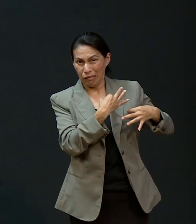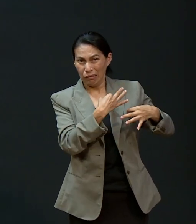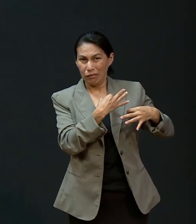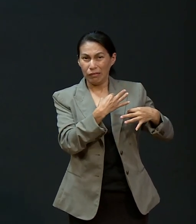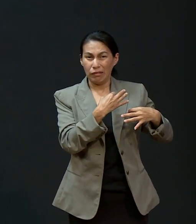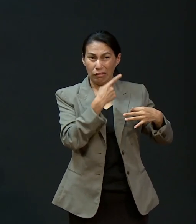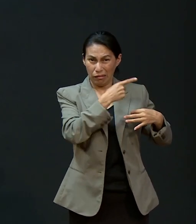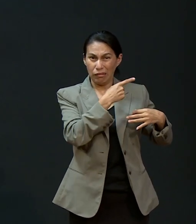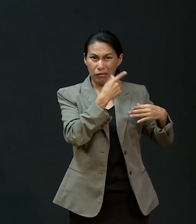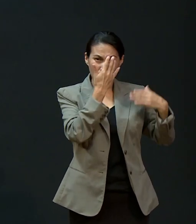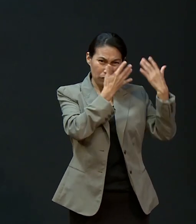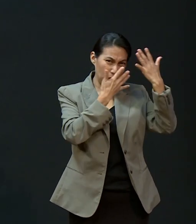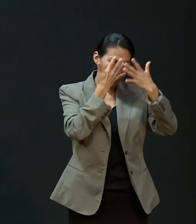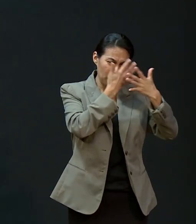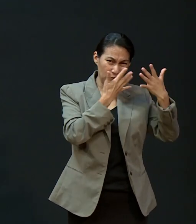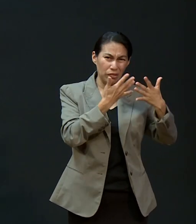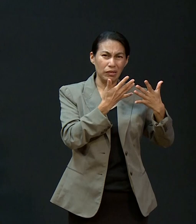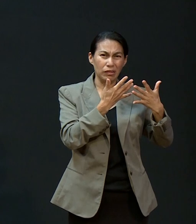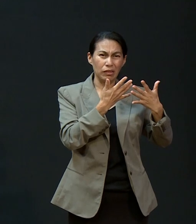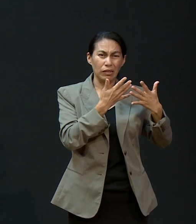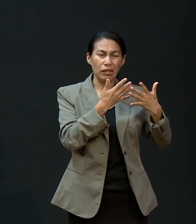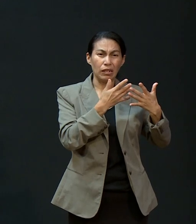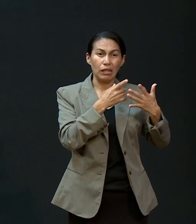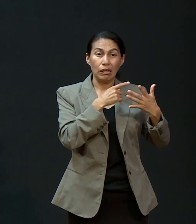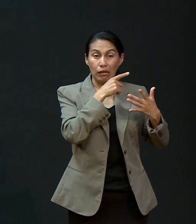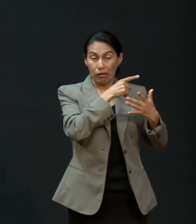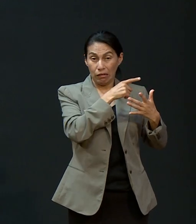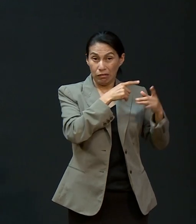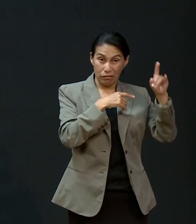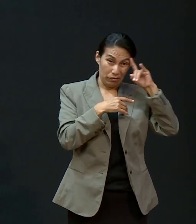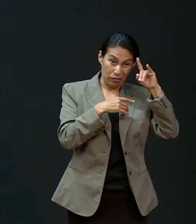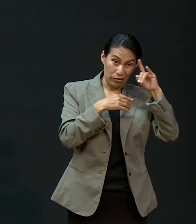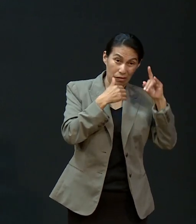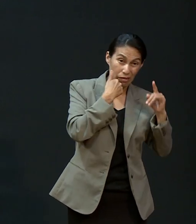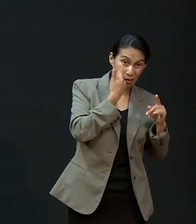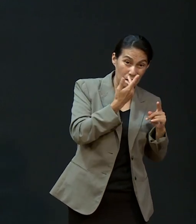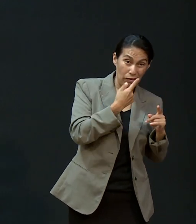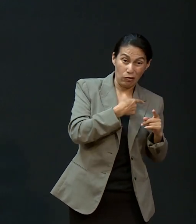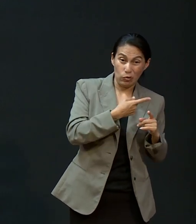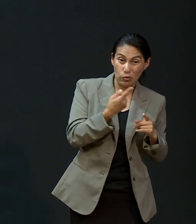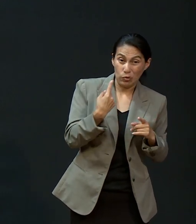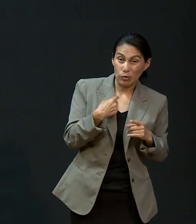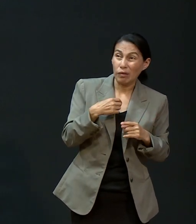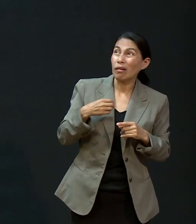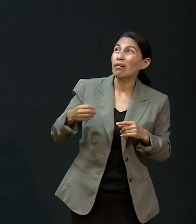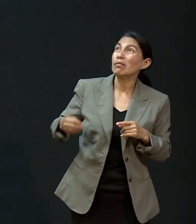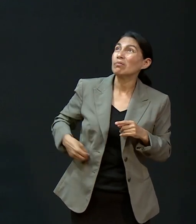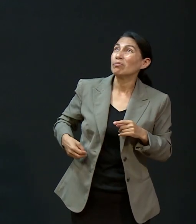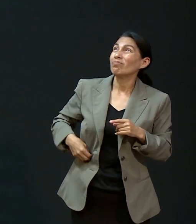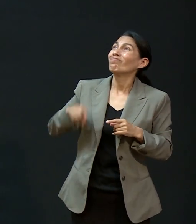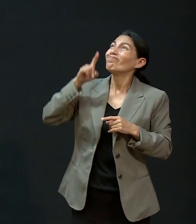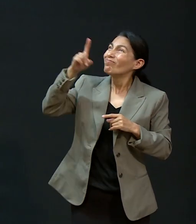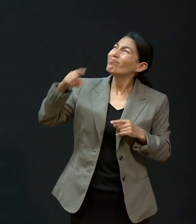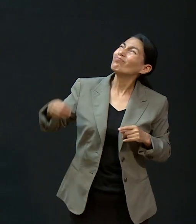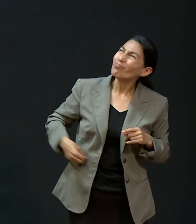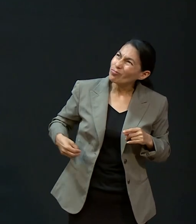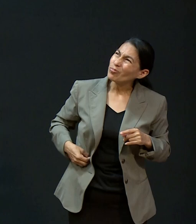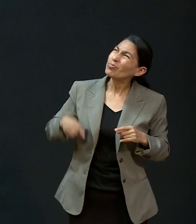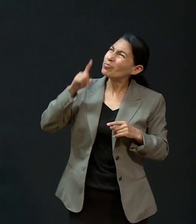nos lastiman y nos quiere confundir. Nos quiere confundir con que Dios es el culpable de todo. Y no es así, es Él.